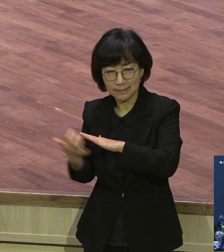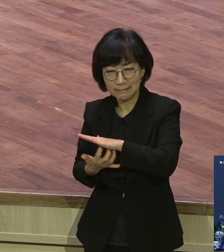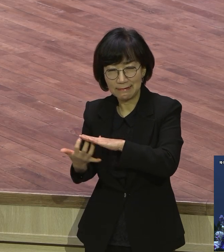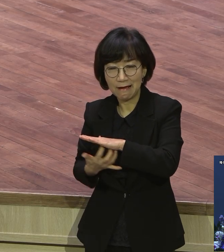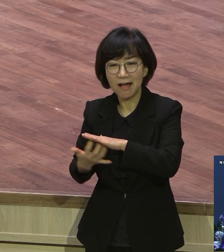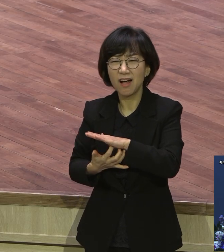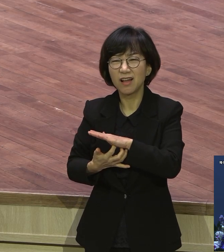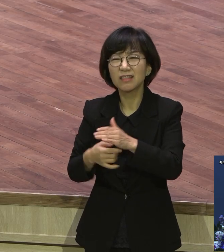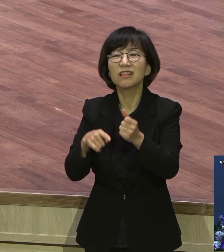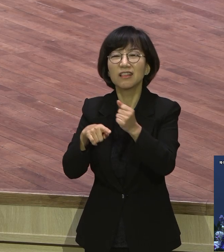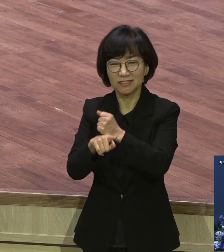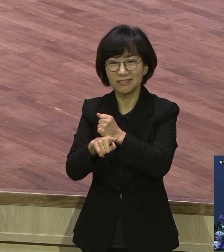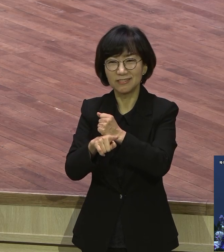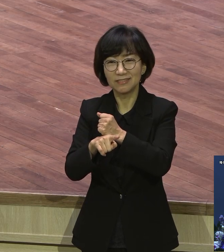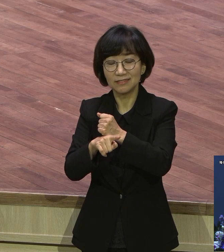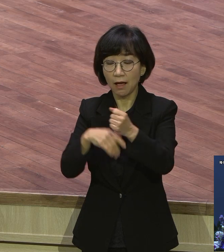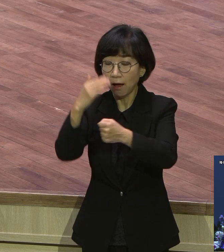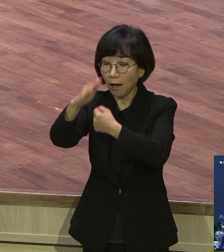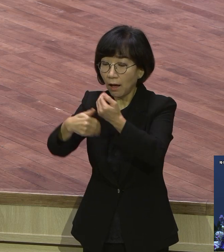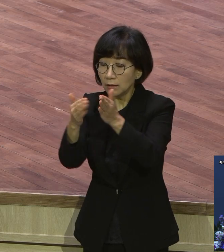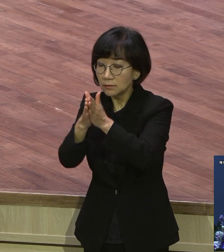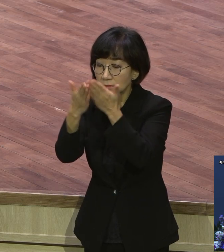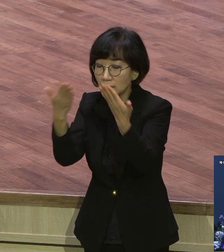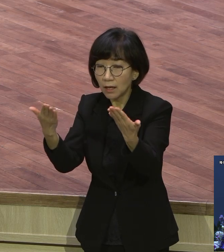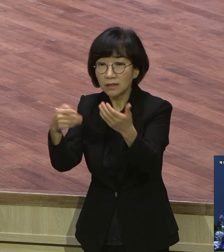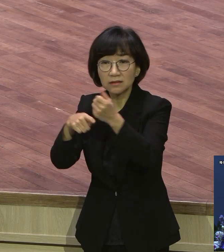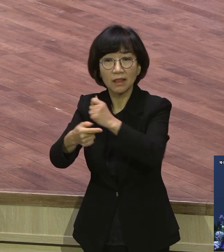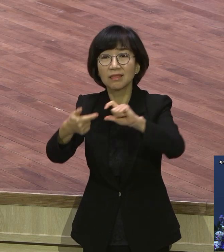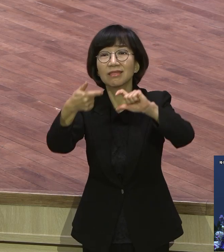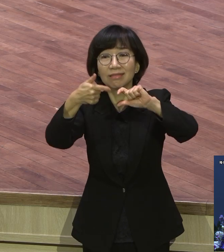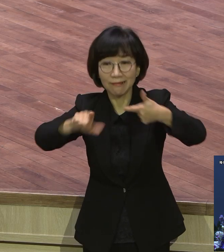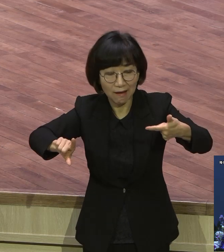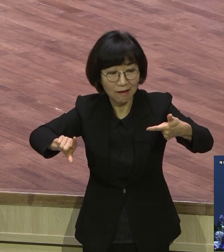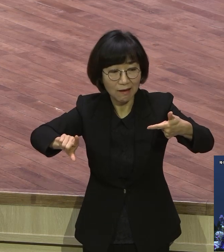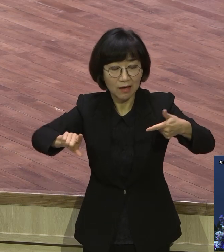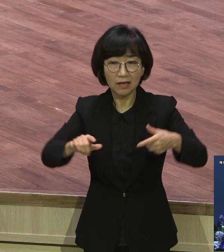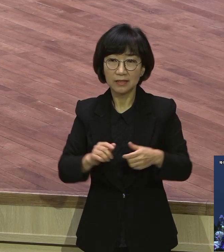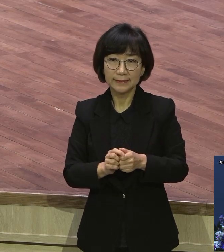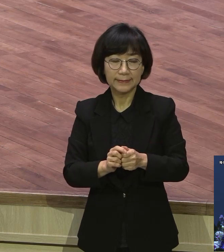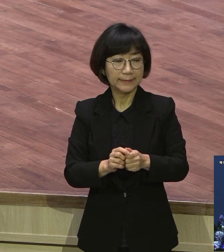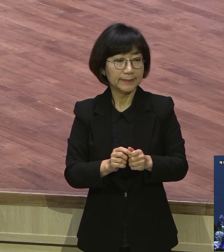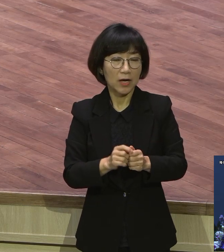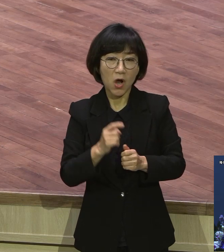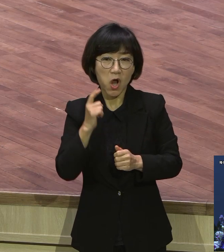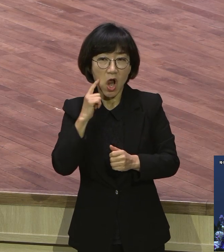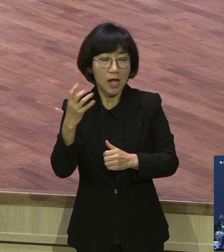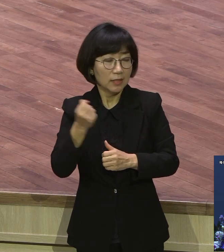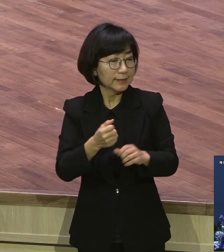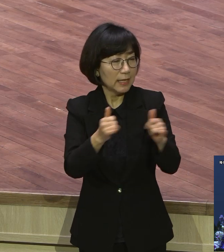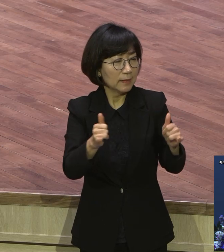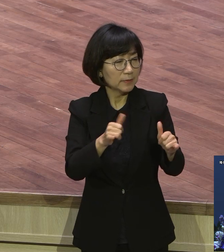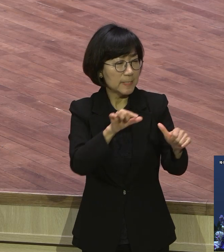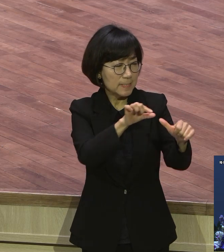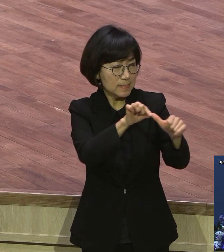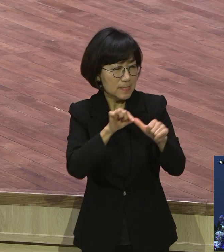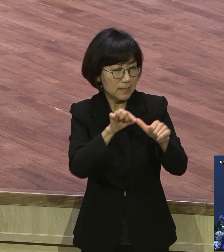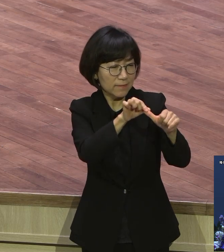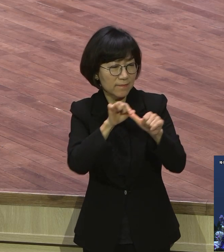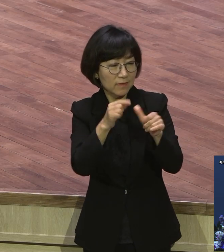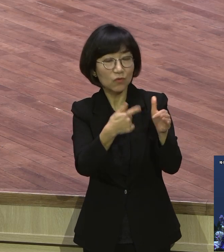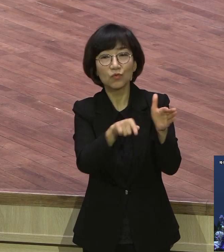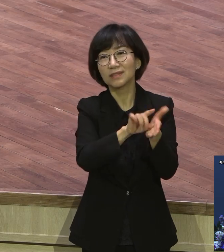뜻이에요 성경의 표현을 오용을 해가지고 거짓말로 사람들을 포섭하는 데 사용하고 있어요